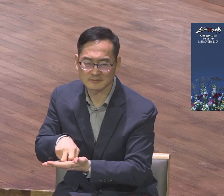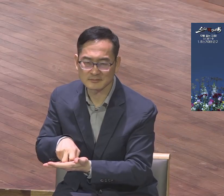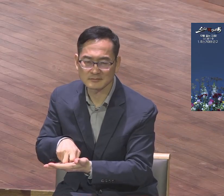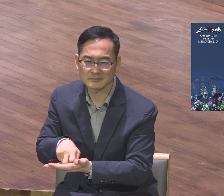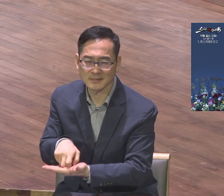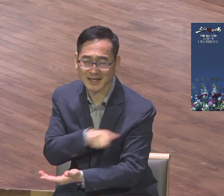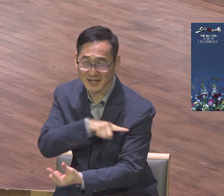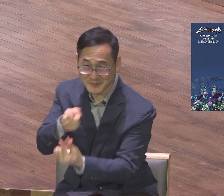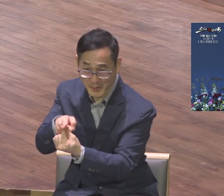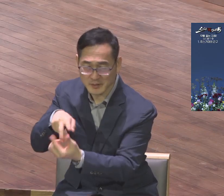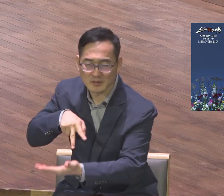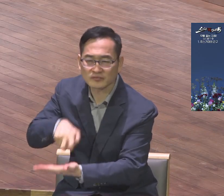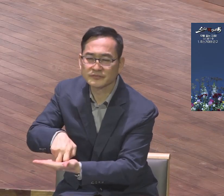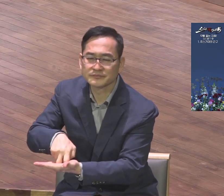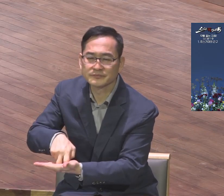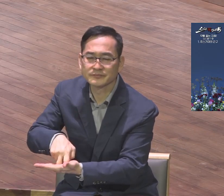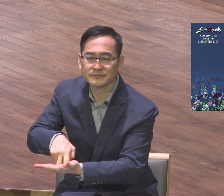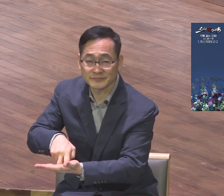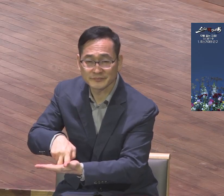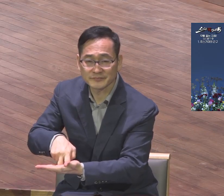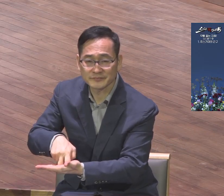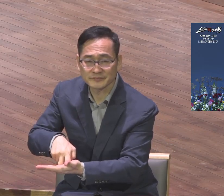하나님께 무릎을 꿇는 방법을 썼어요.